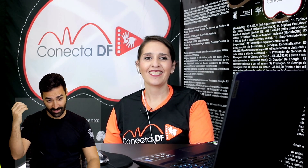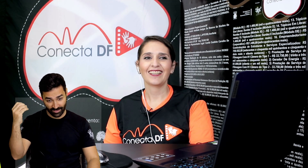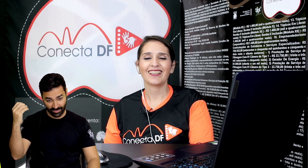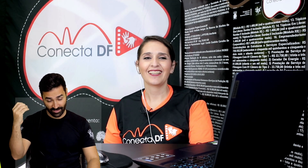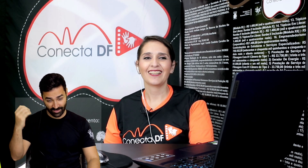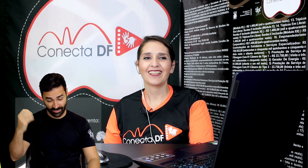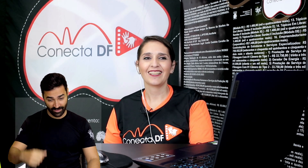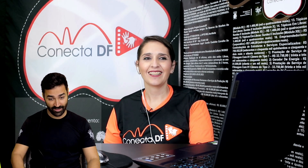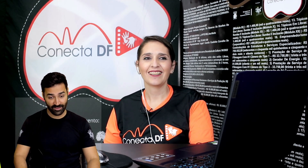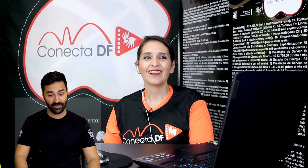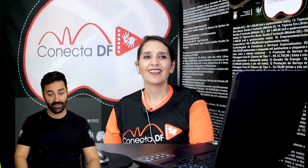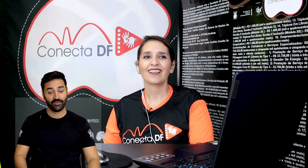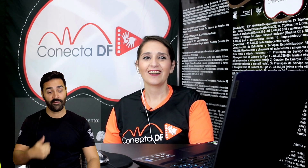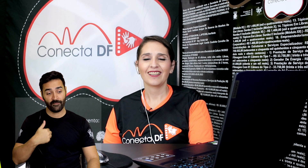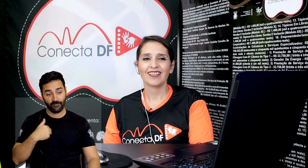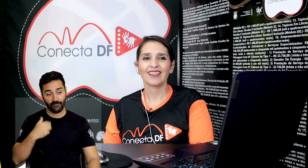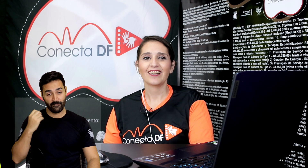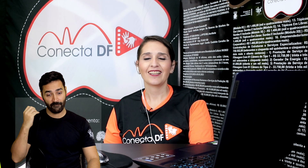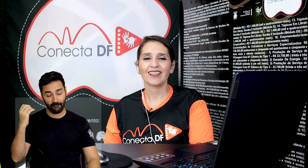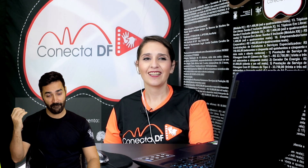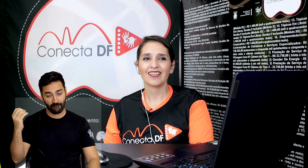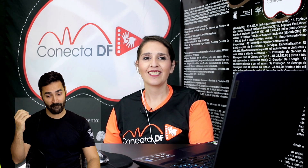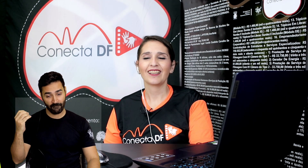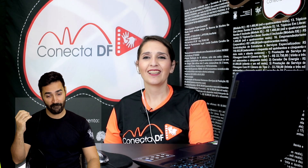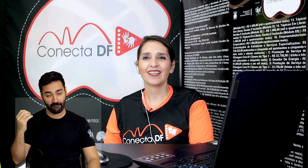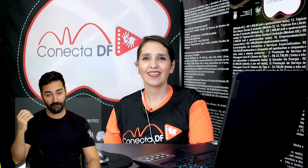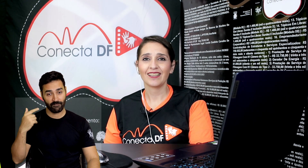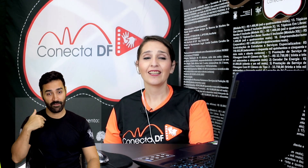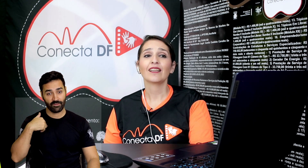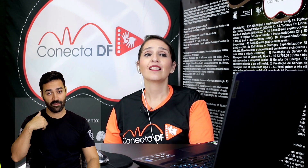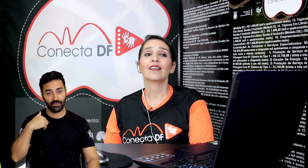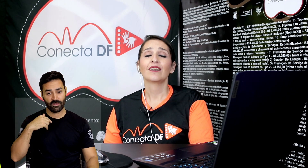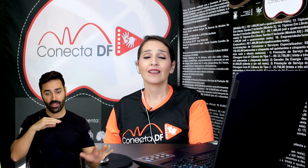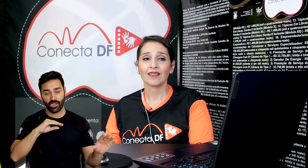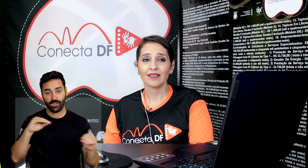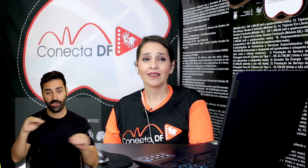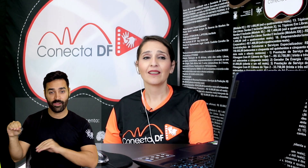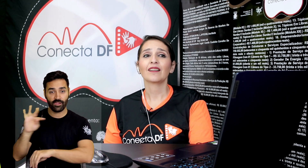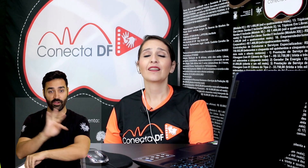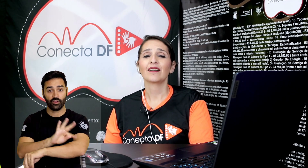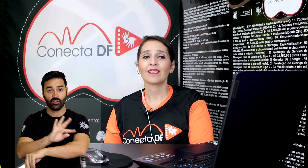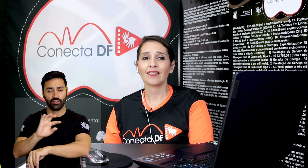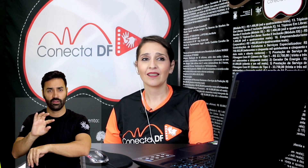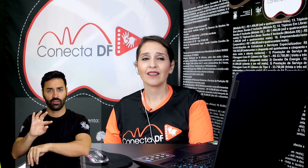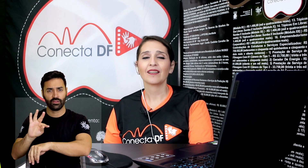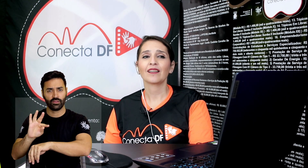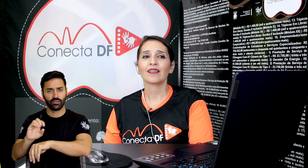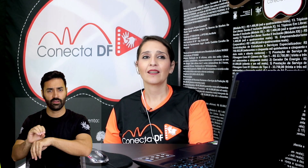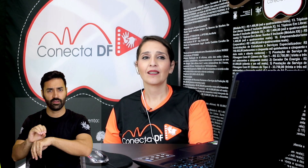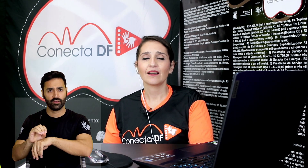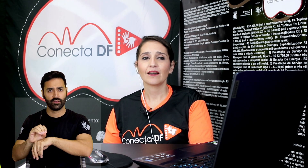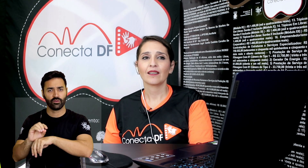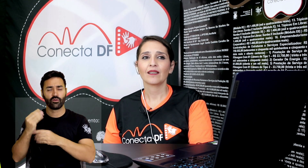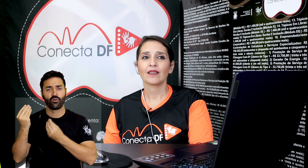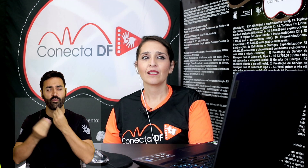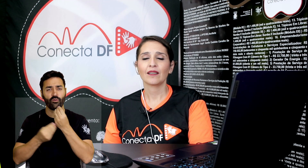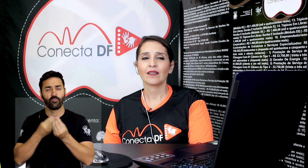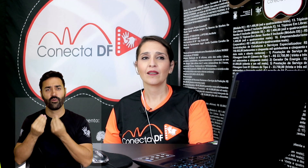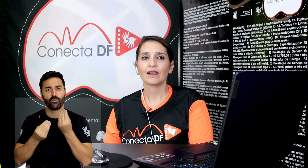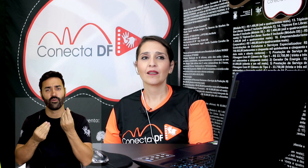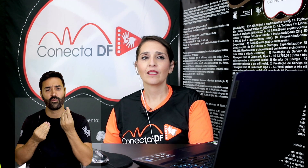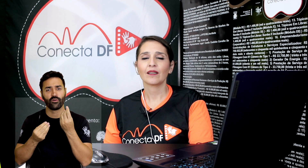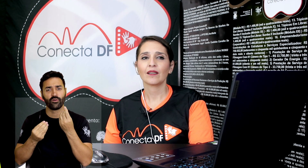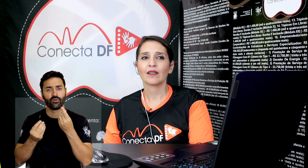estava viajando, eu mudei para Tocantins, Paraná. Como eu faço para mim voltar minhas aulas,